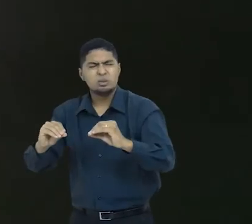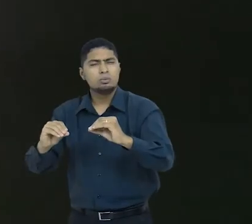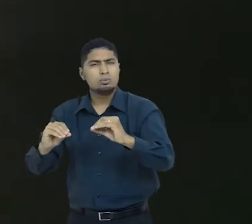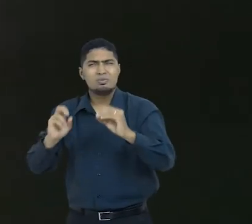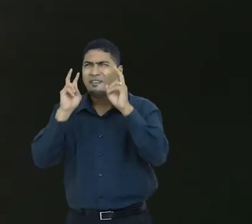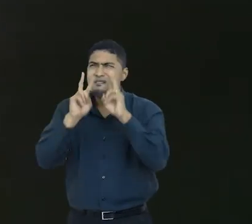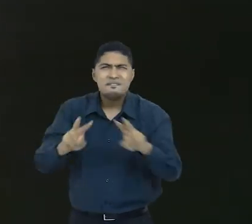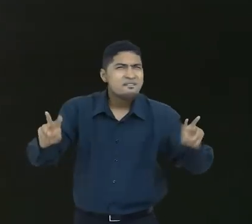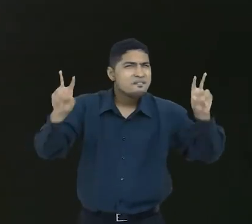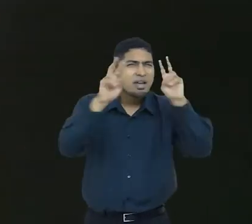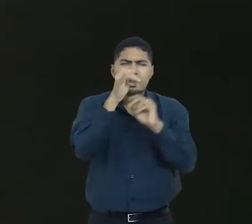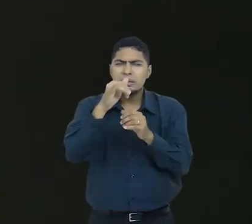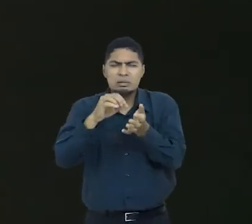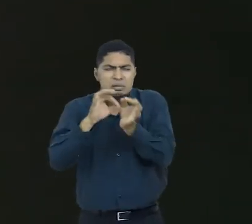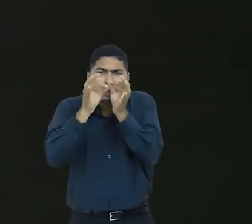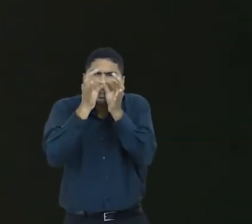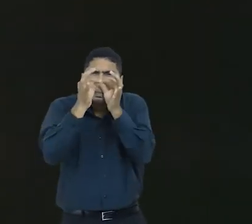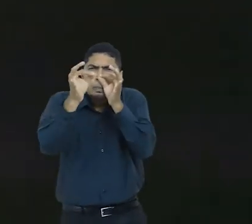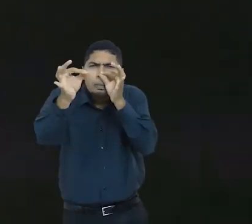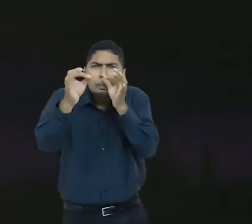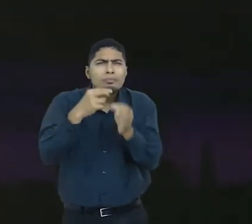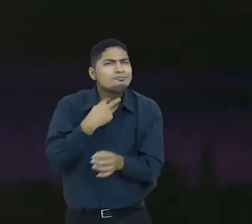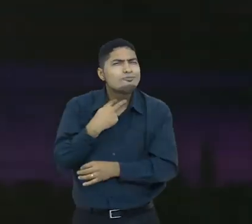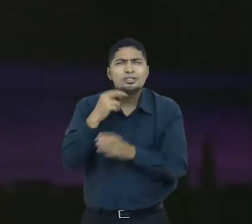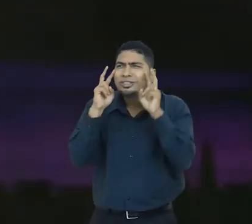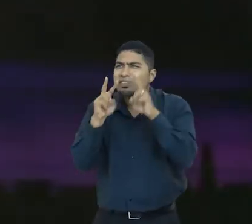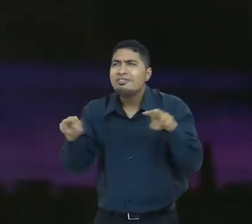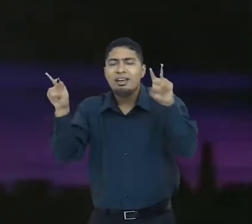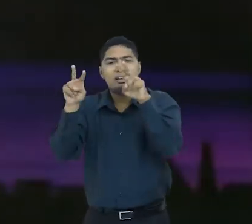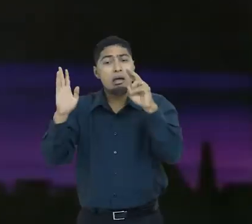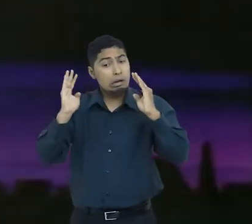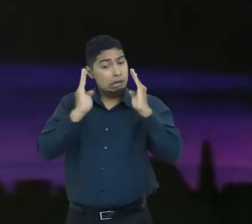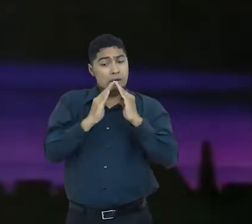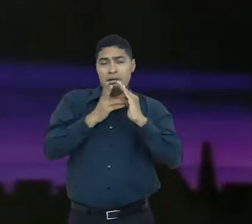profundas. Ninguém enxergava um palmo adiante do nariz. Não podiam sair de casa.